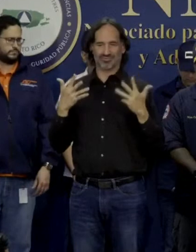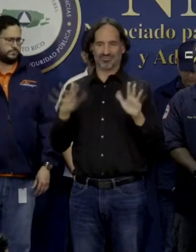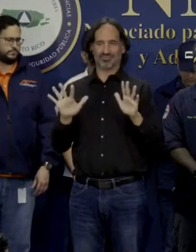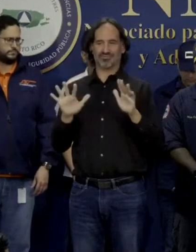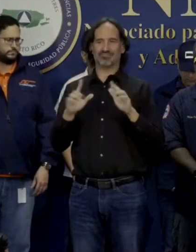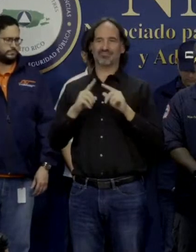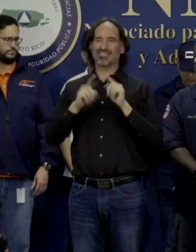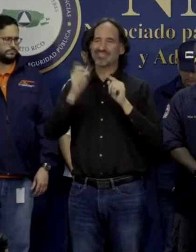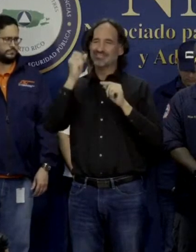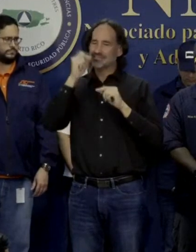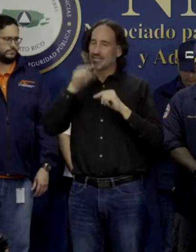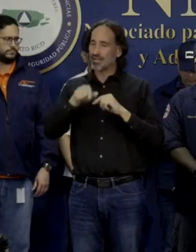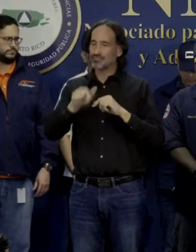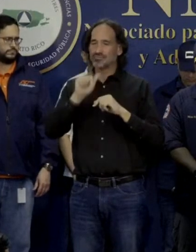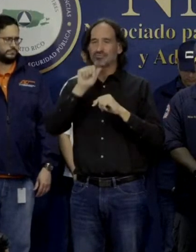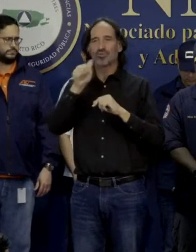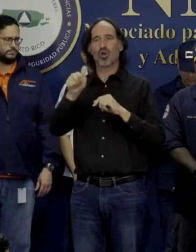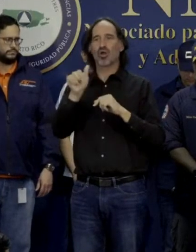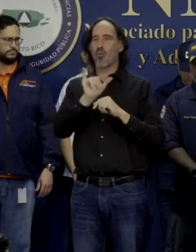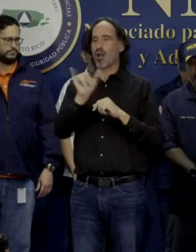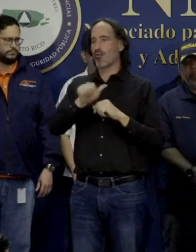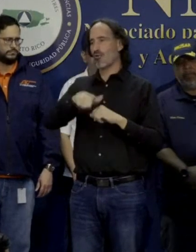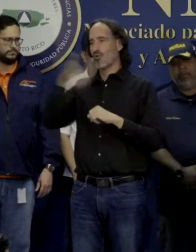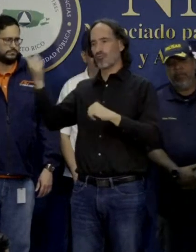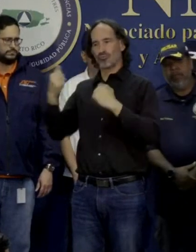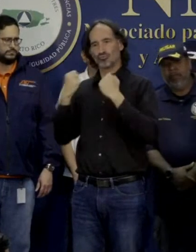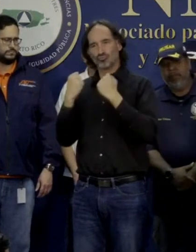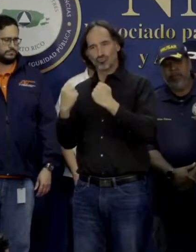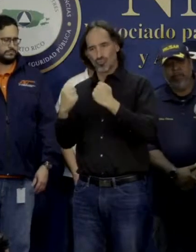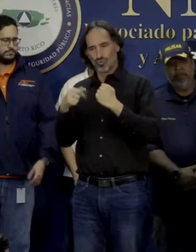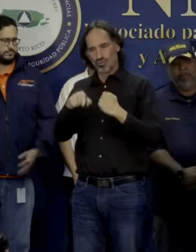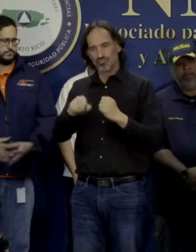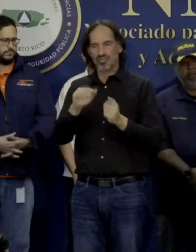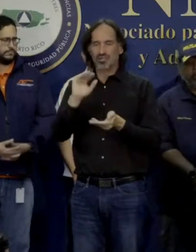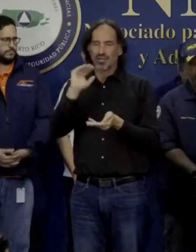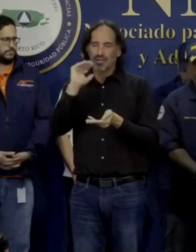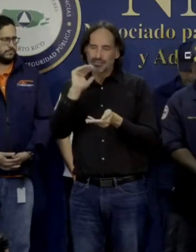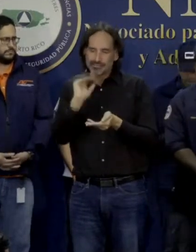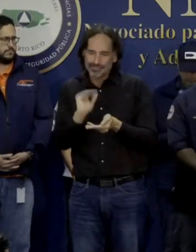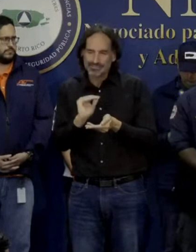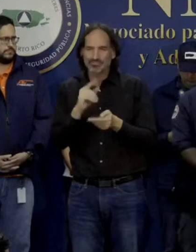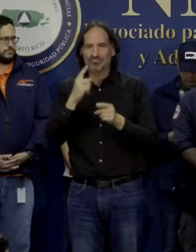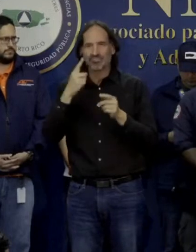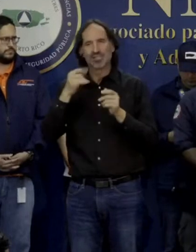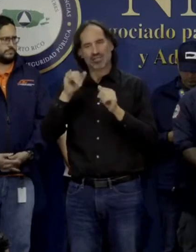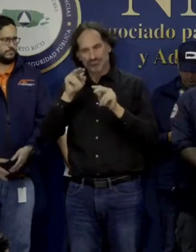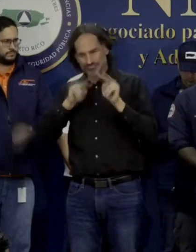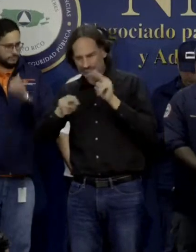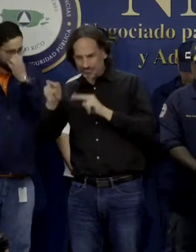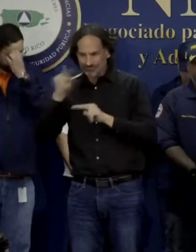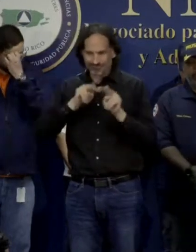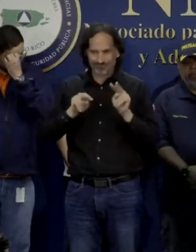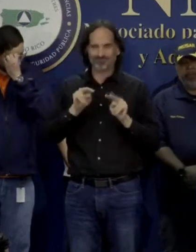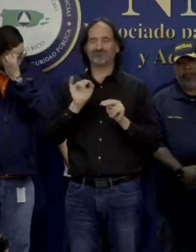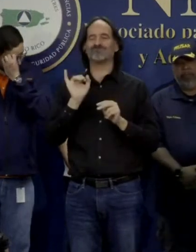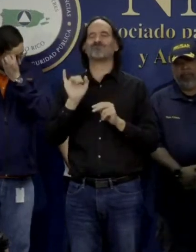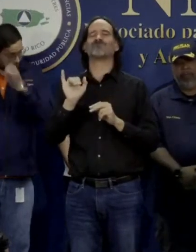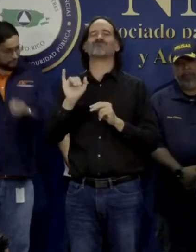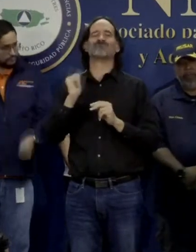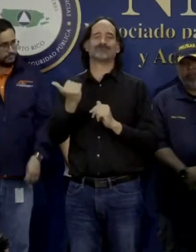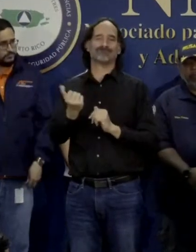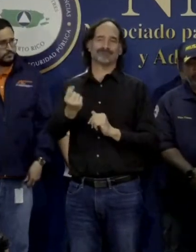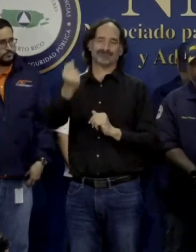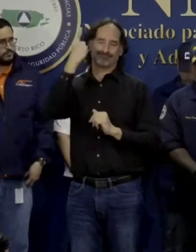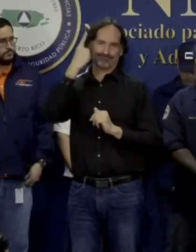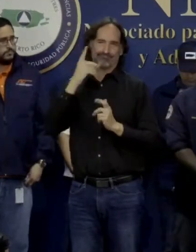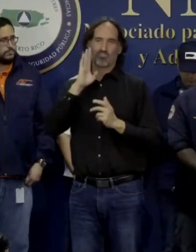los de mitigación. Se hacen estudios HH, que es hidráulico-hidrológico, para aumentar la elevación de ese puente, así que el permanente es una